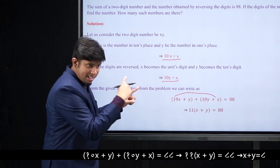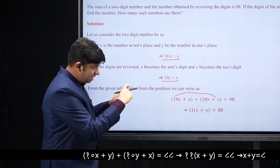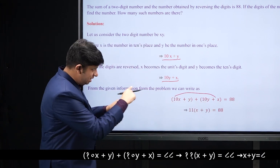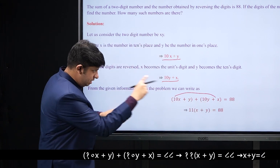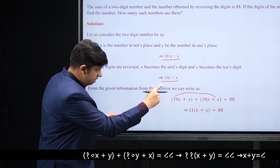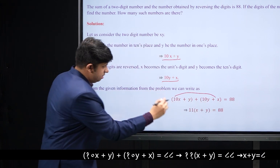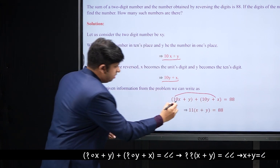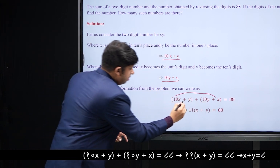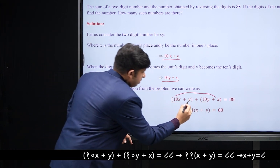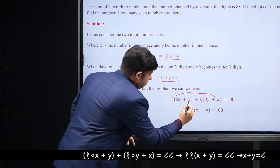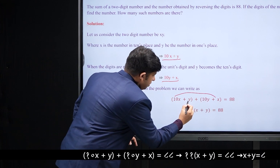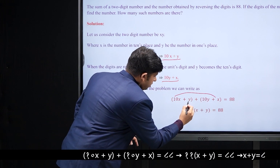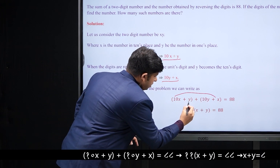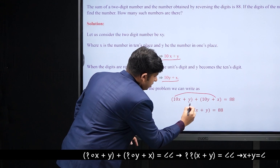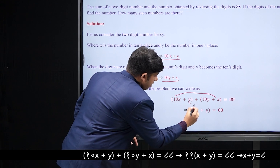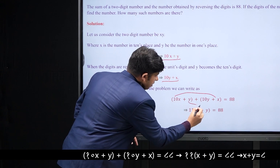10x अधिक y एका कंसामध्ये